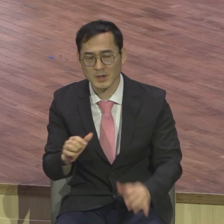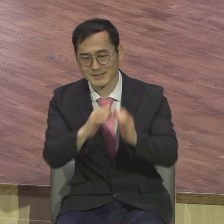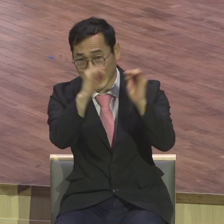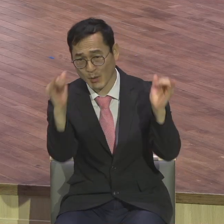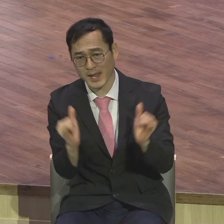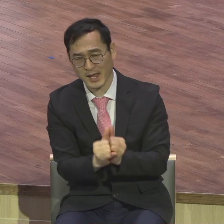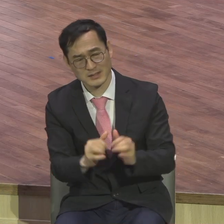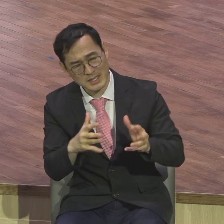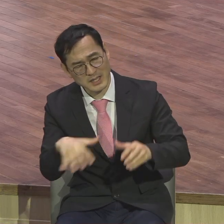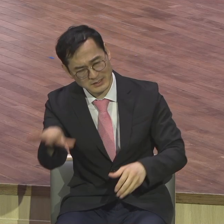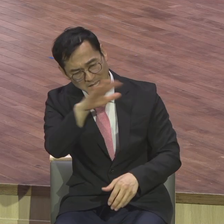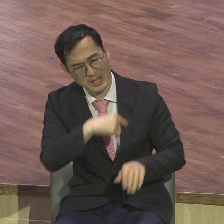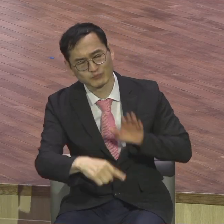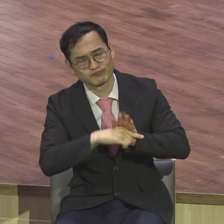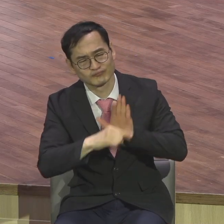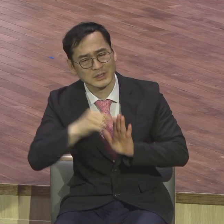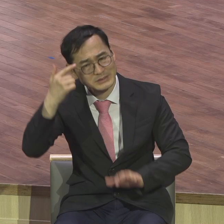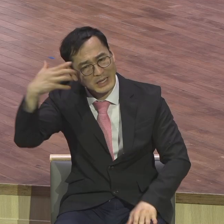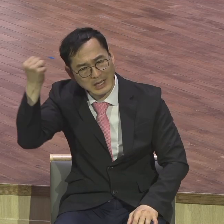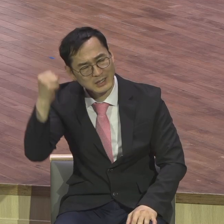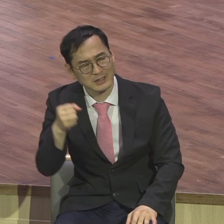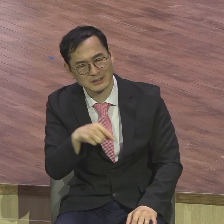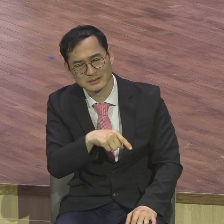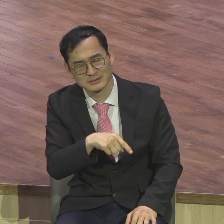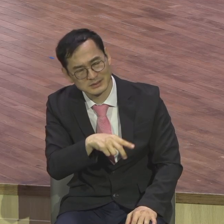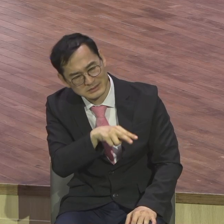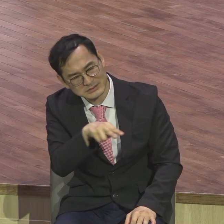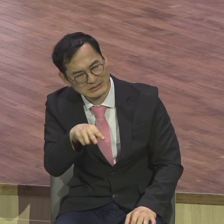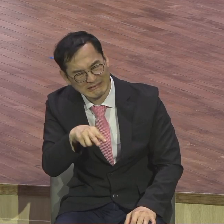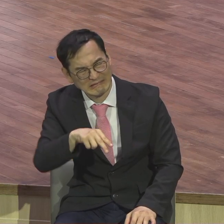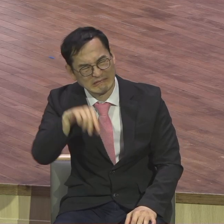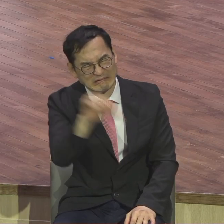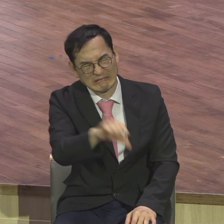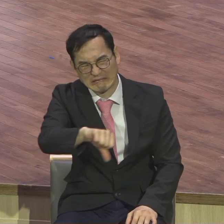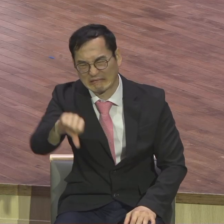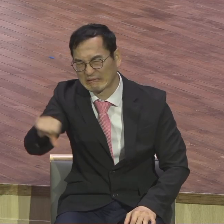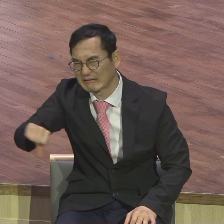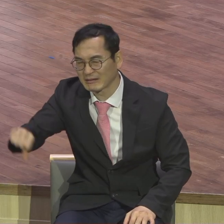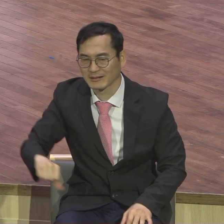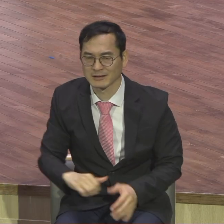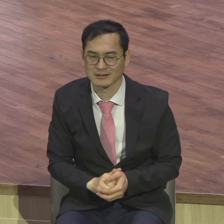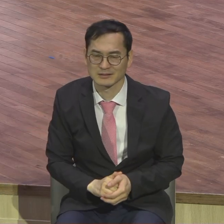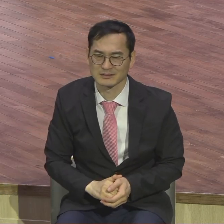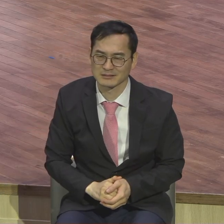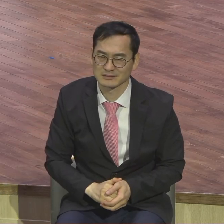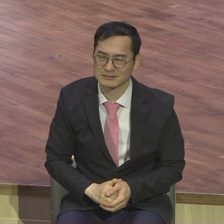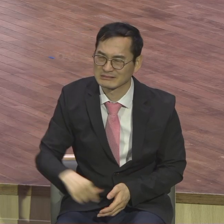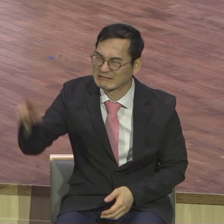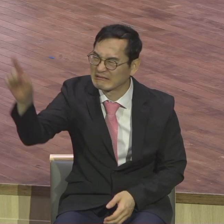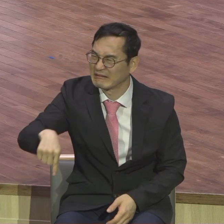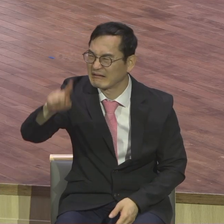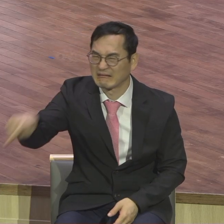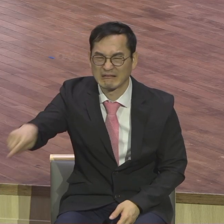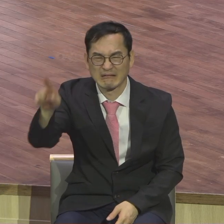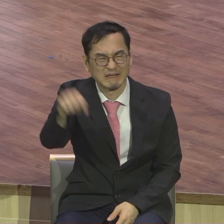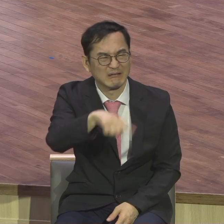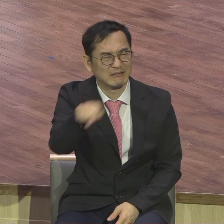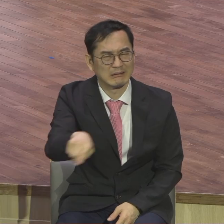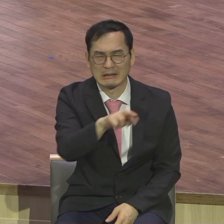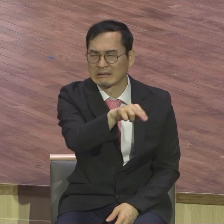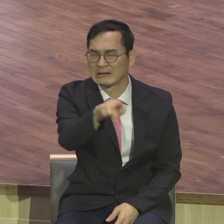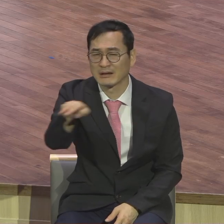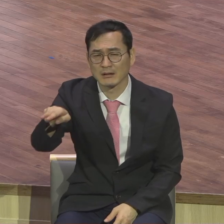부신앙적인 시선을 가지고 있어요. 이런 스타일은요. 영적 성장이 안됩니다. 우리는